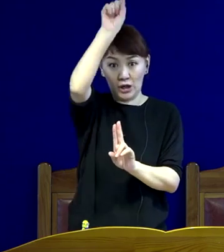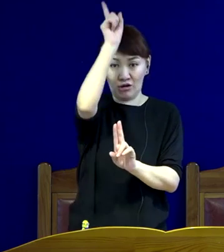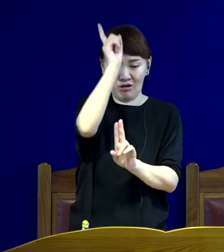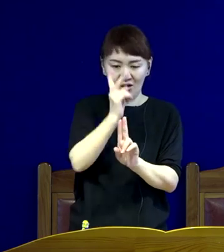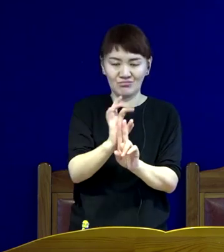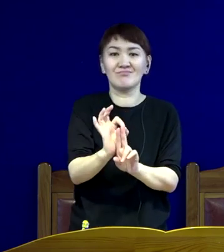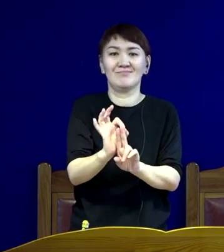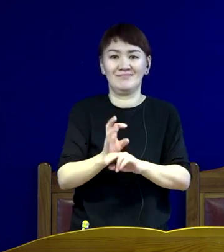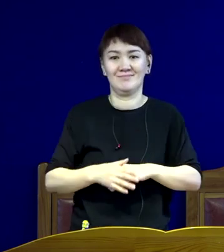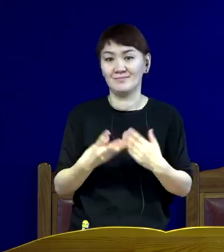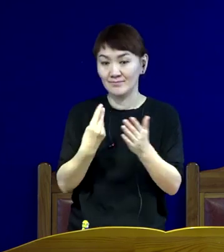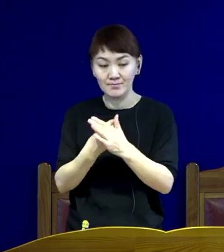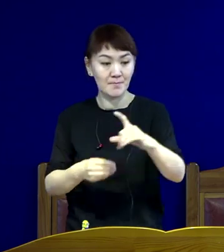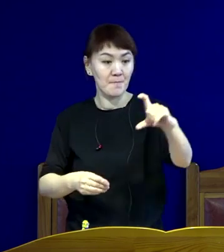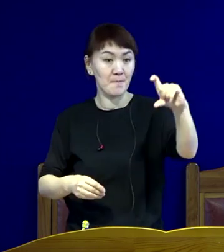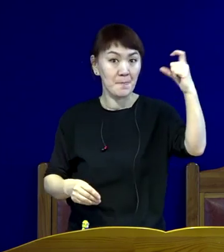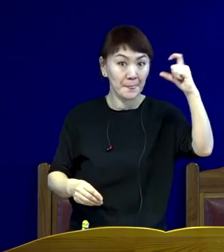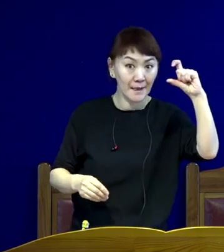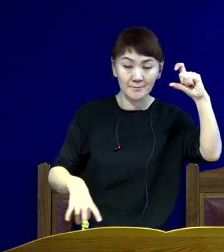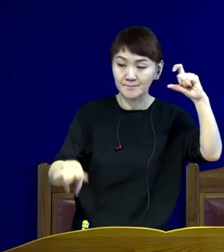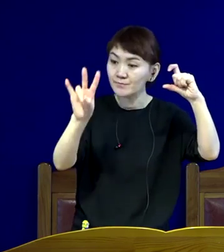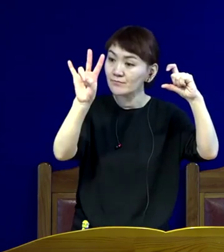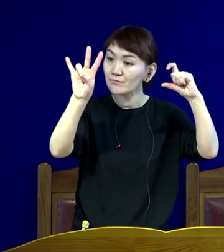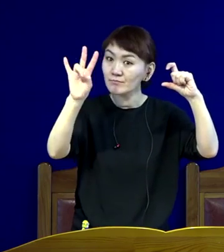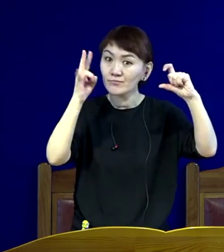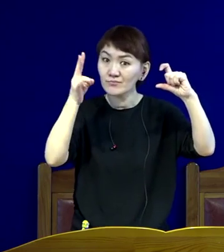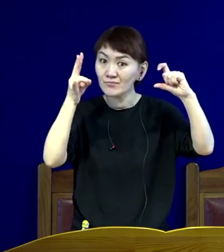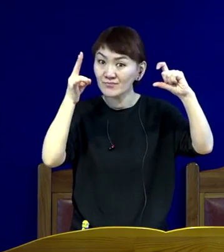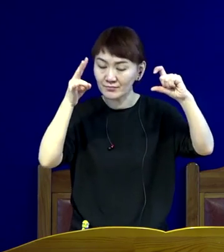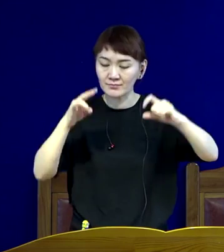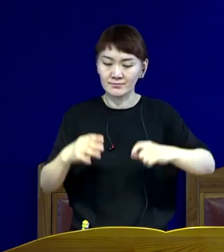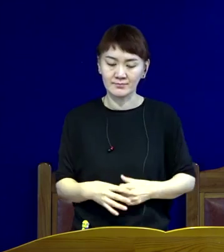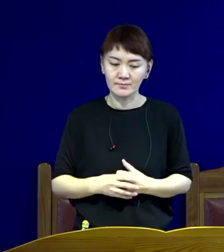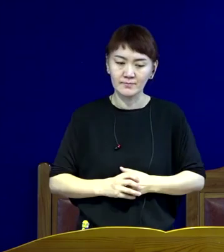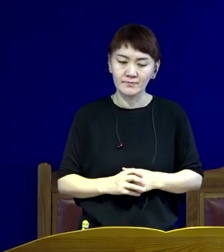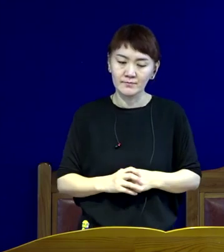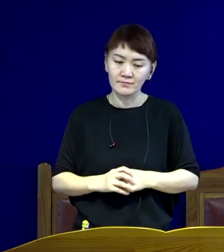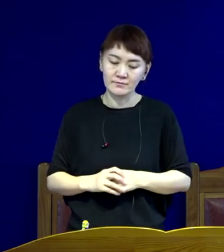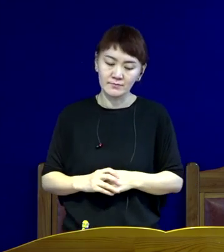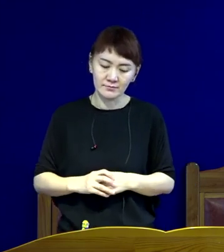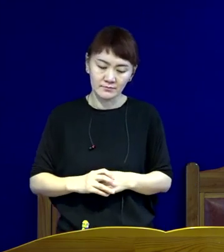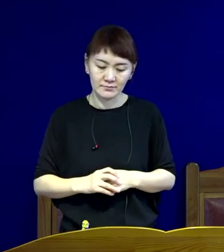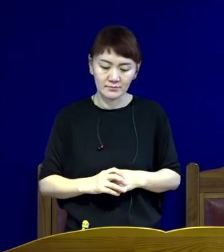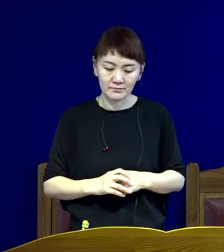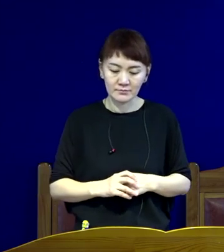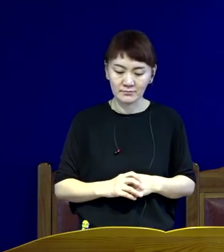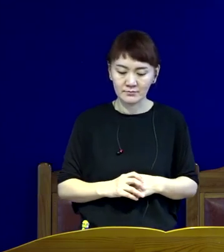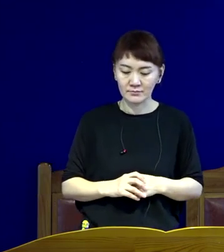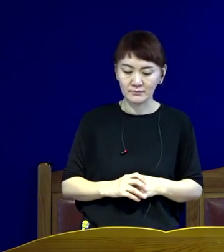За, эхнэр нөхөр гэдэг нь буу сарамэге өимүга икко